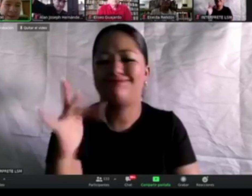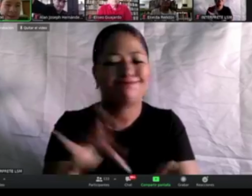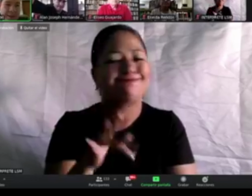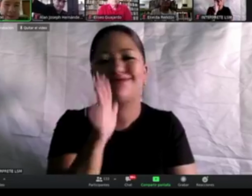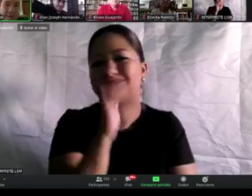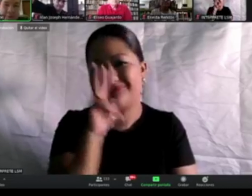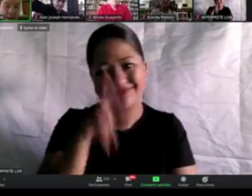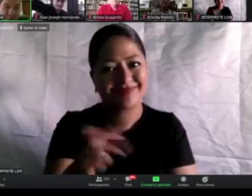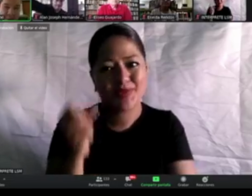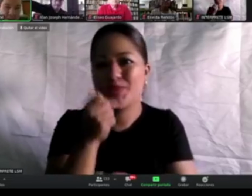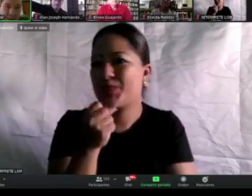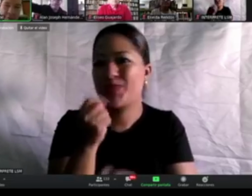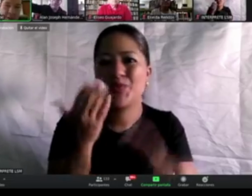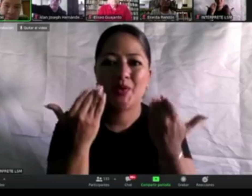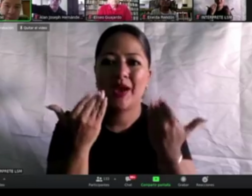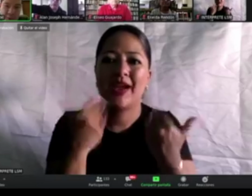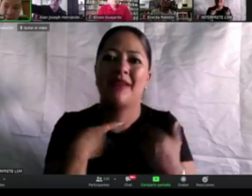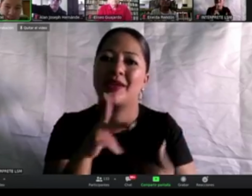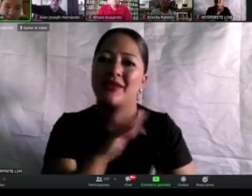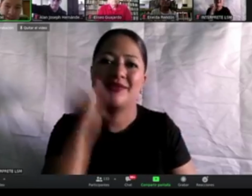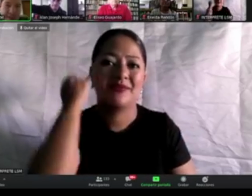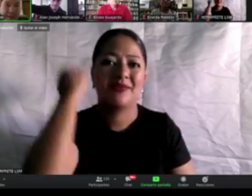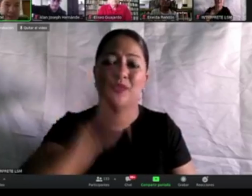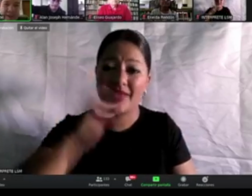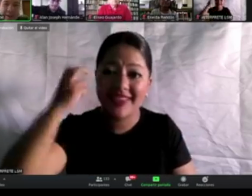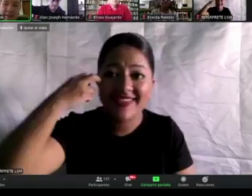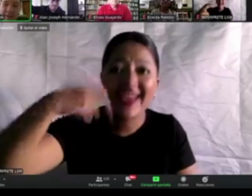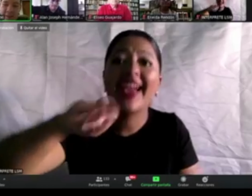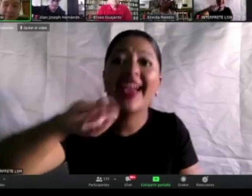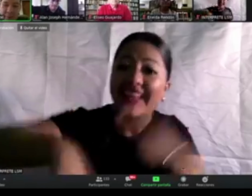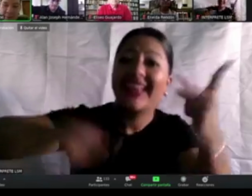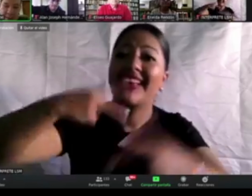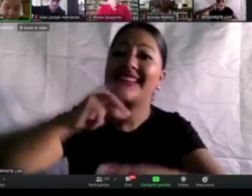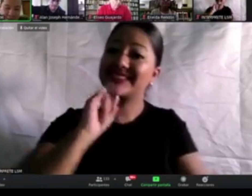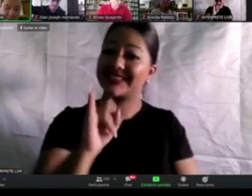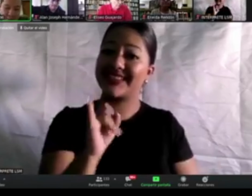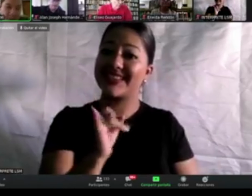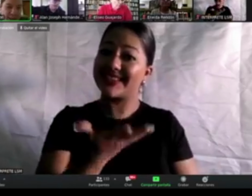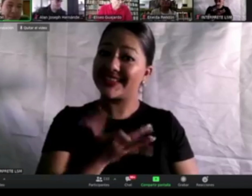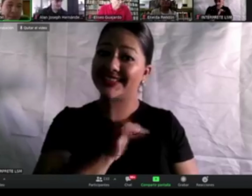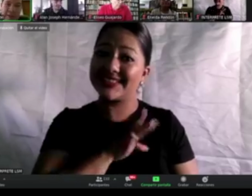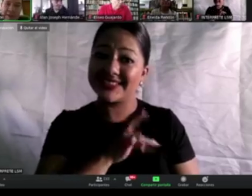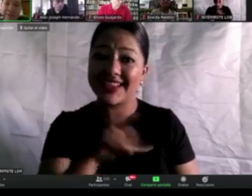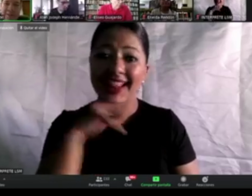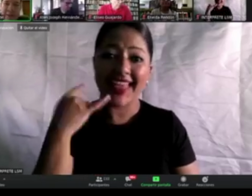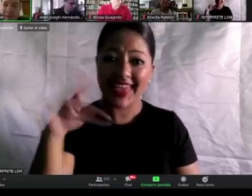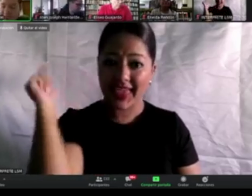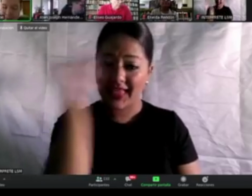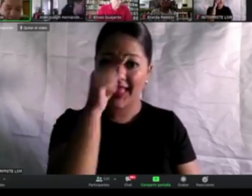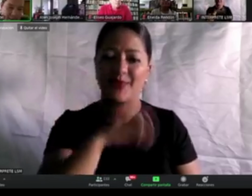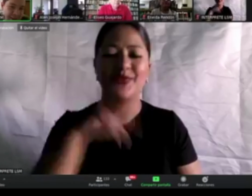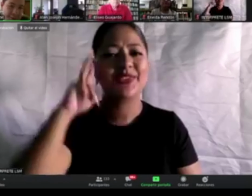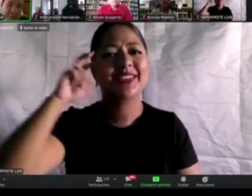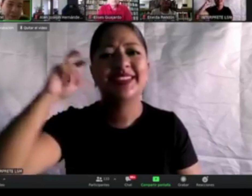difícilmente hubiéramos imaginado que hubiéramos podido viajar a Chile pero tras soñar y poner vender